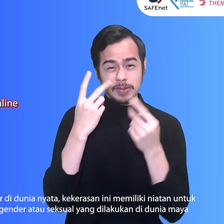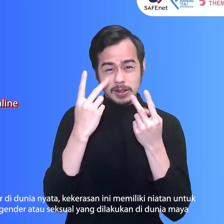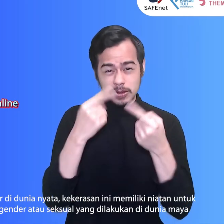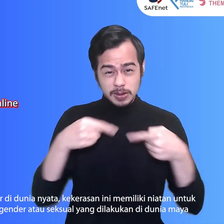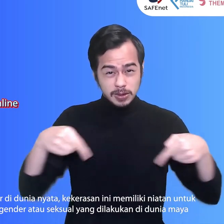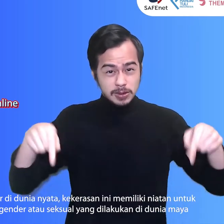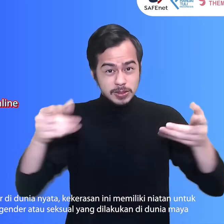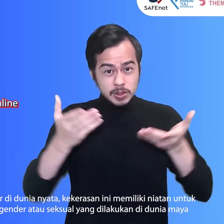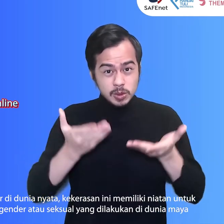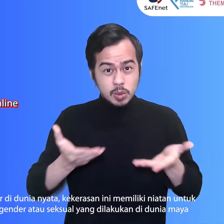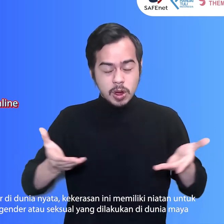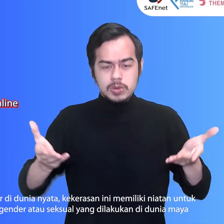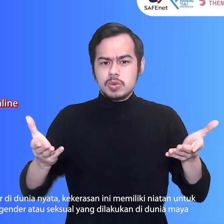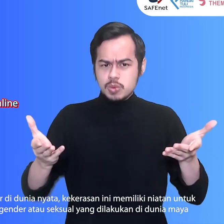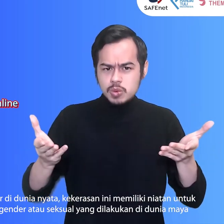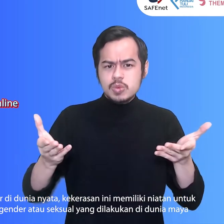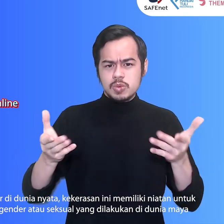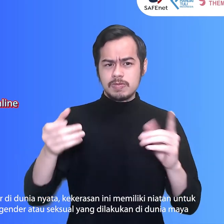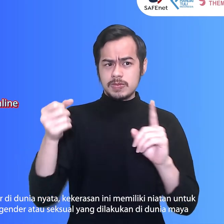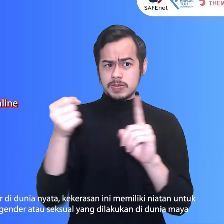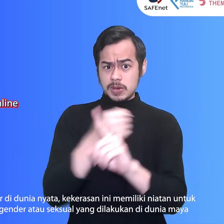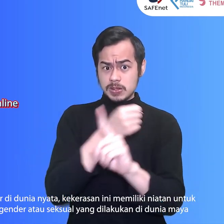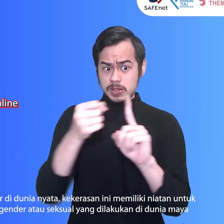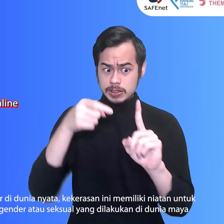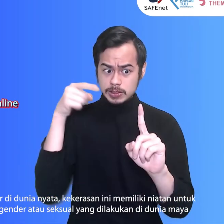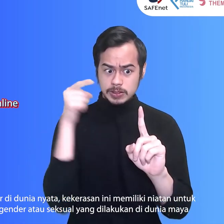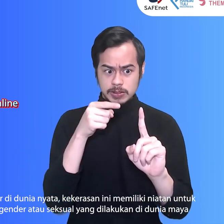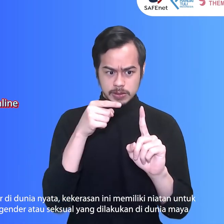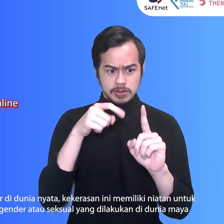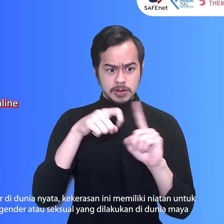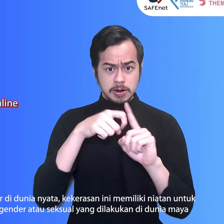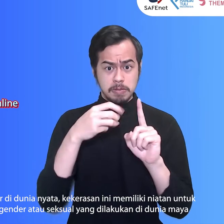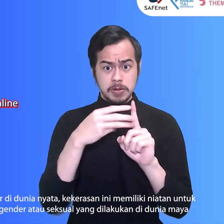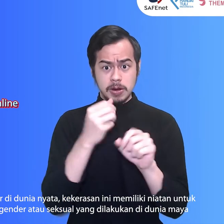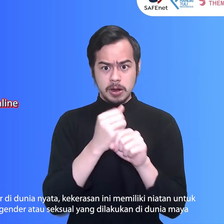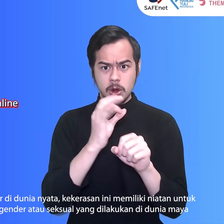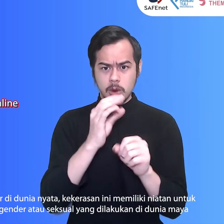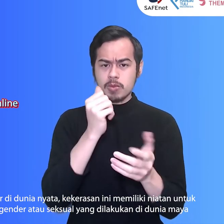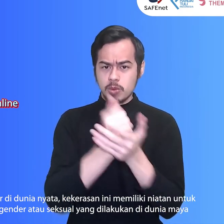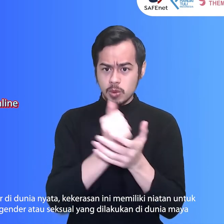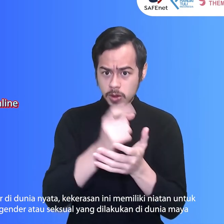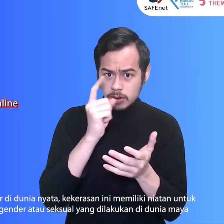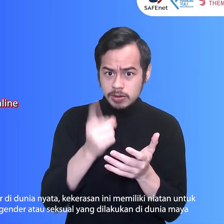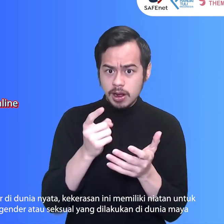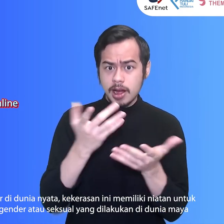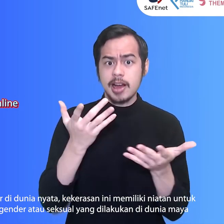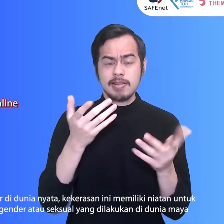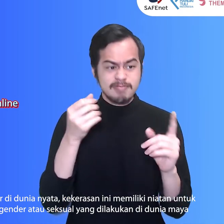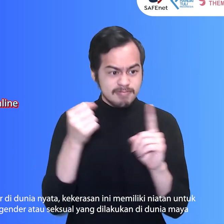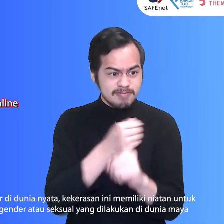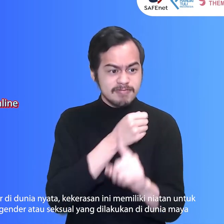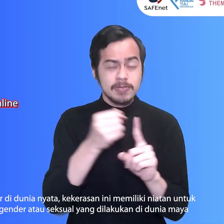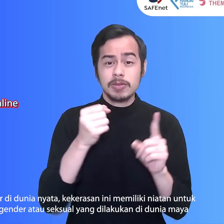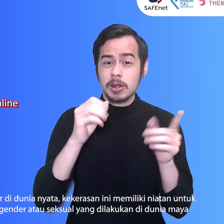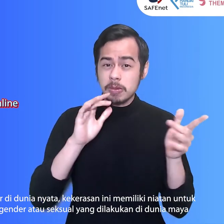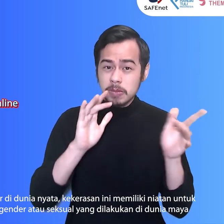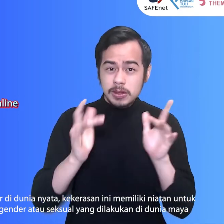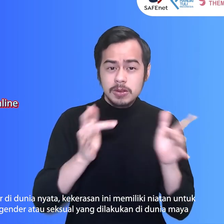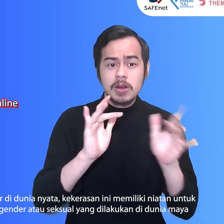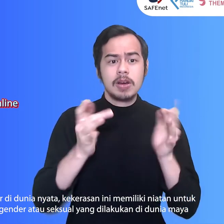Hai Sama halnya kekerasan berbasis gender di dunia nyata Kekerasan ini memiliki niatan untuk melecehkan seseorang berdasarkan